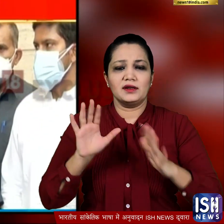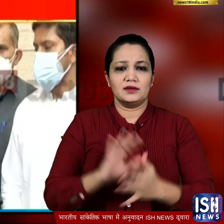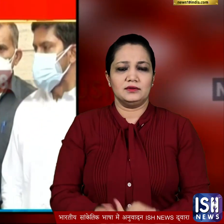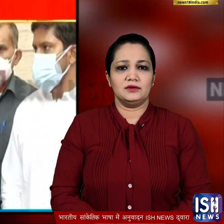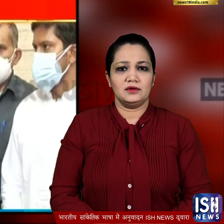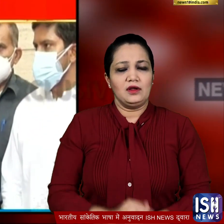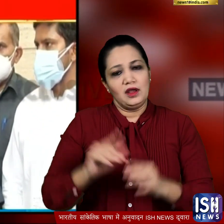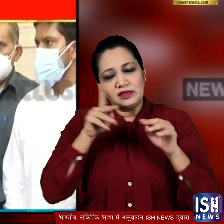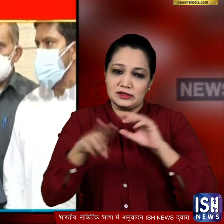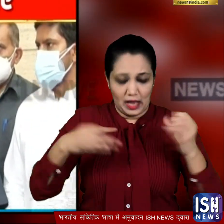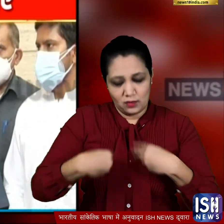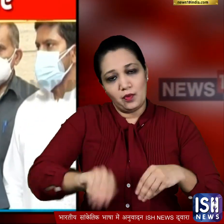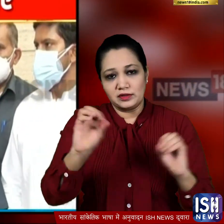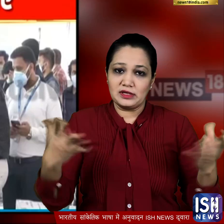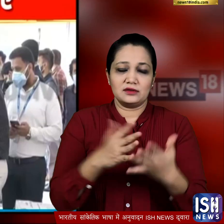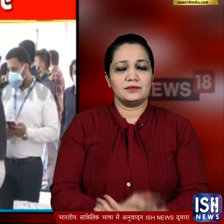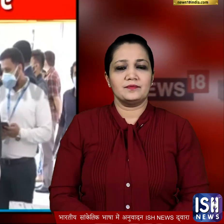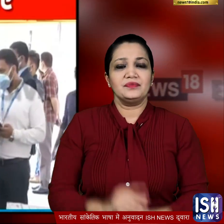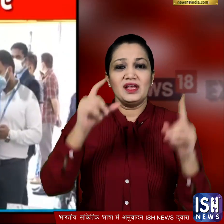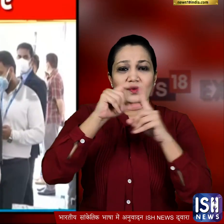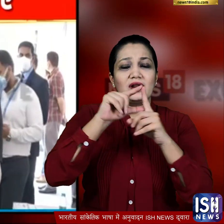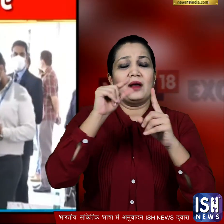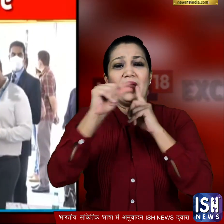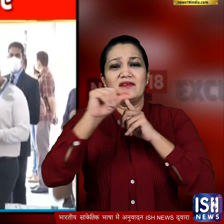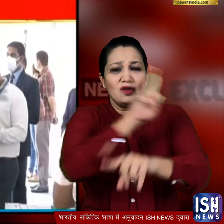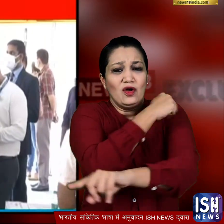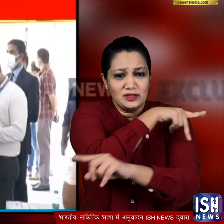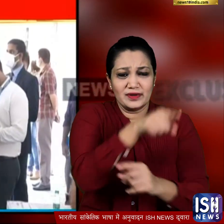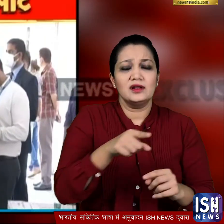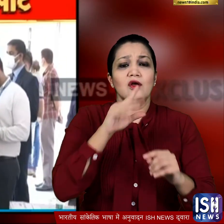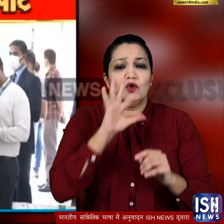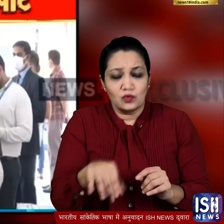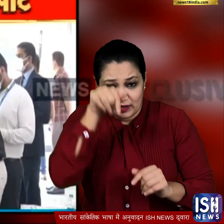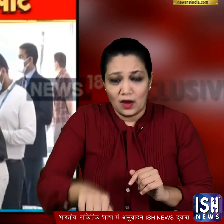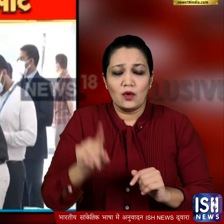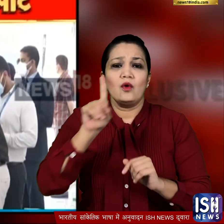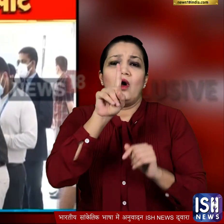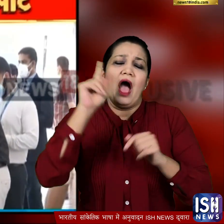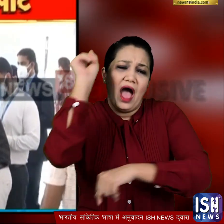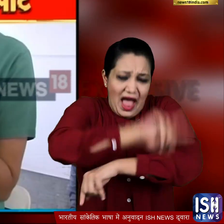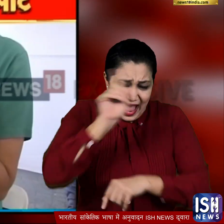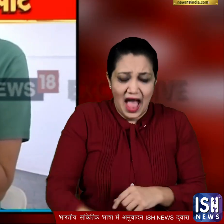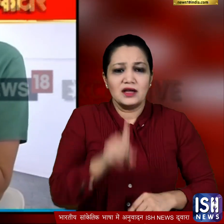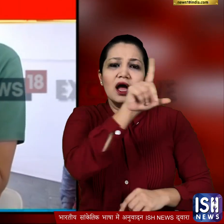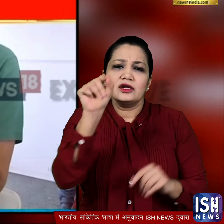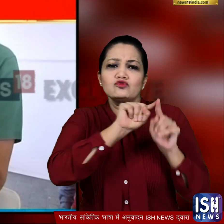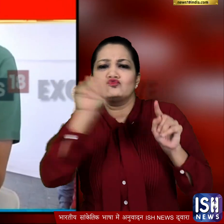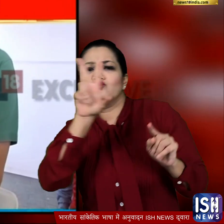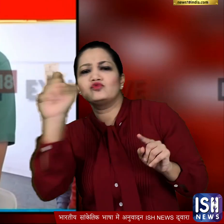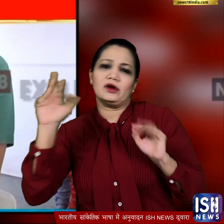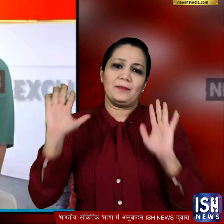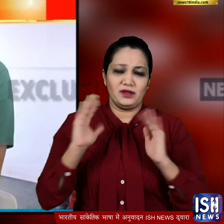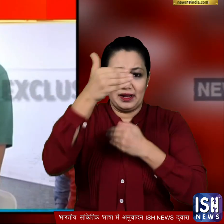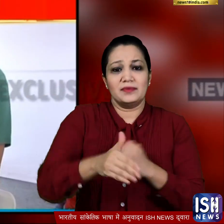सारे शुरू होने वाले हैं। द्वारका के निजी अस्पताल में बनाए गए इस सेंटर में फिलहाल रोजाना 100 से 200 लोगों को टीका लगाया